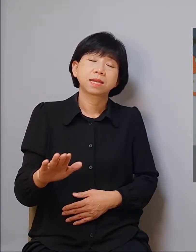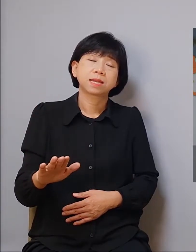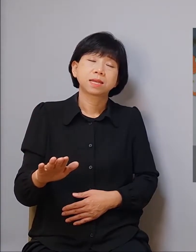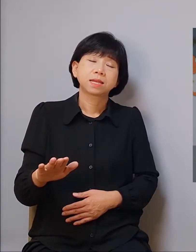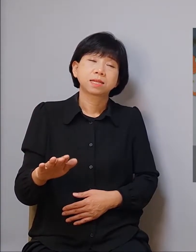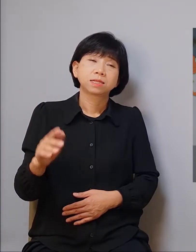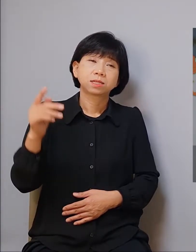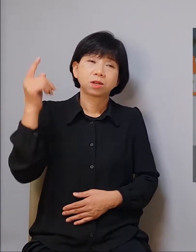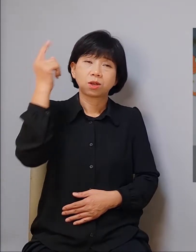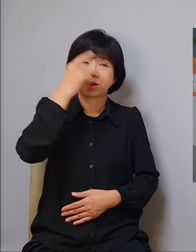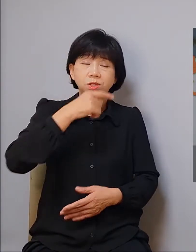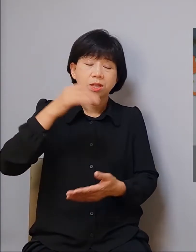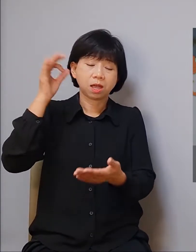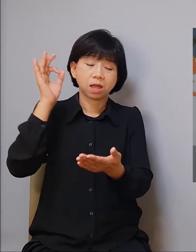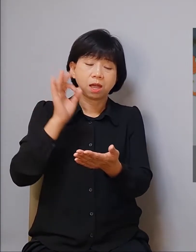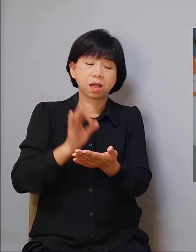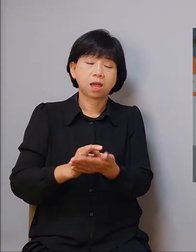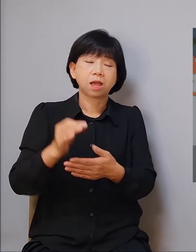있는데